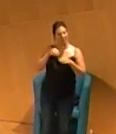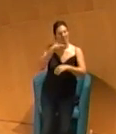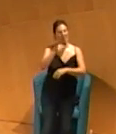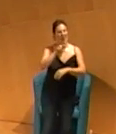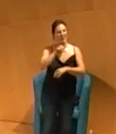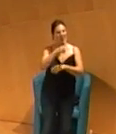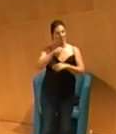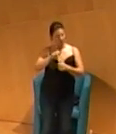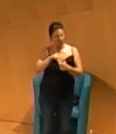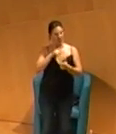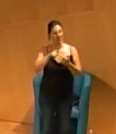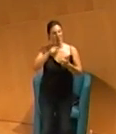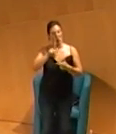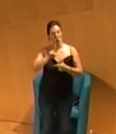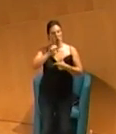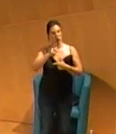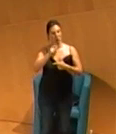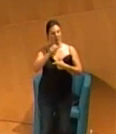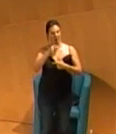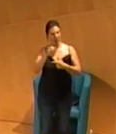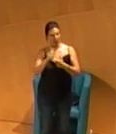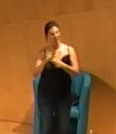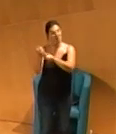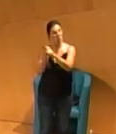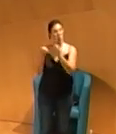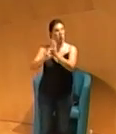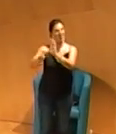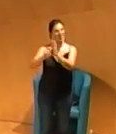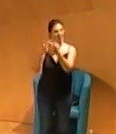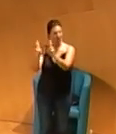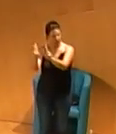nous fait le plaisir de venir de Grenoble pour cette conférence donc